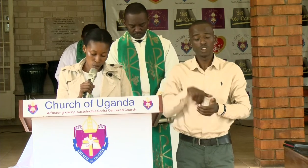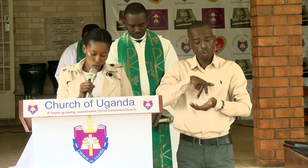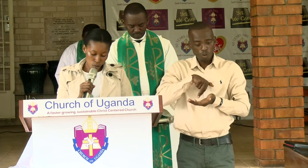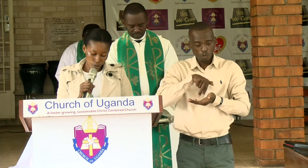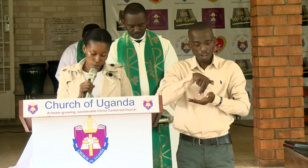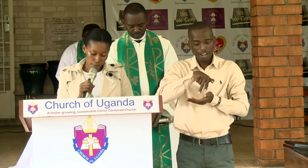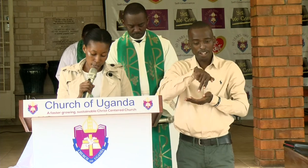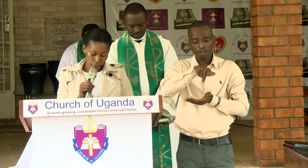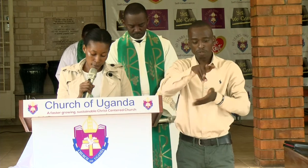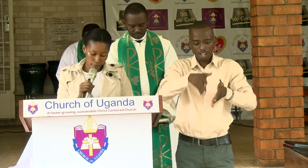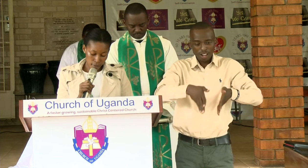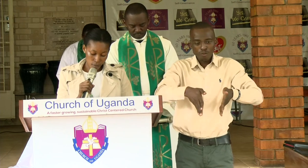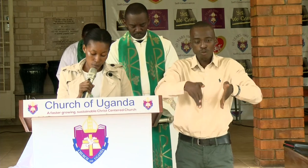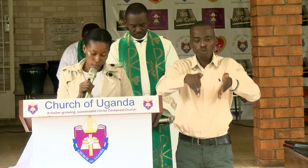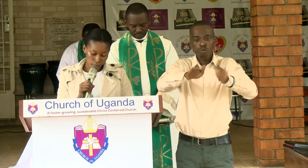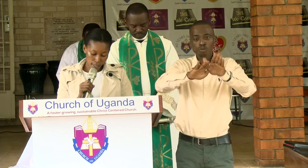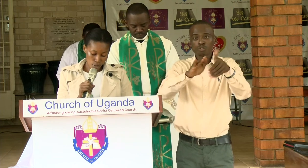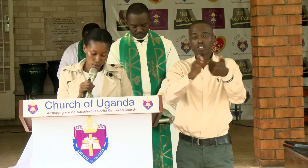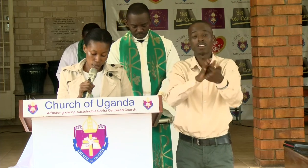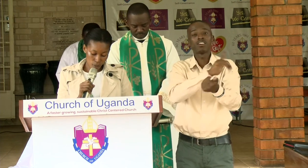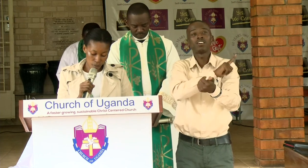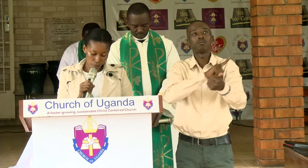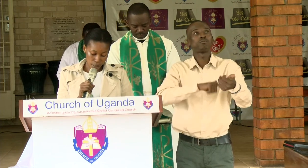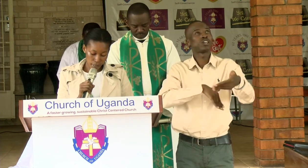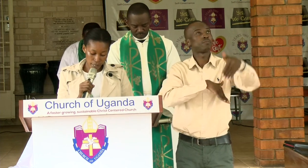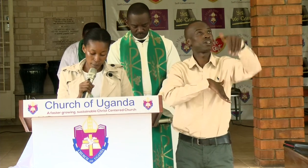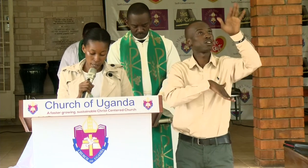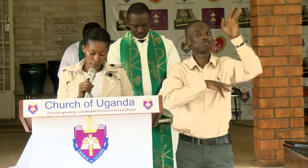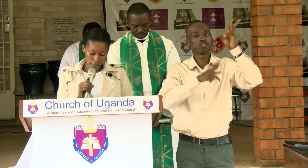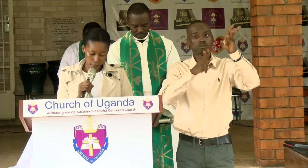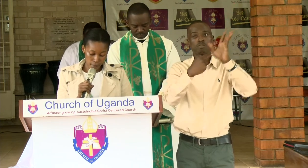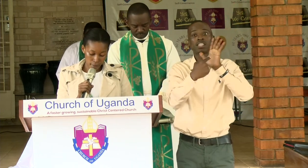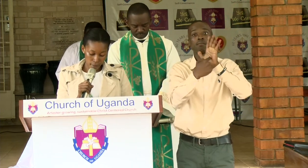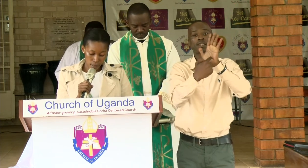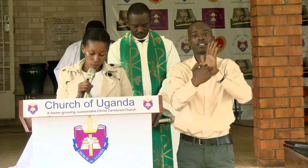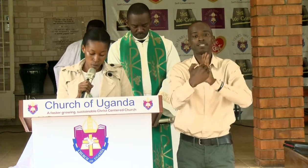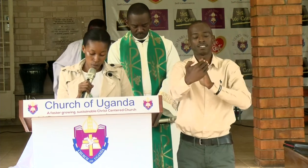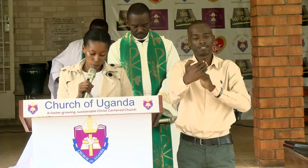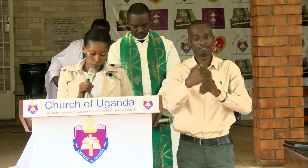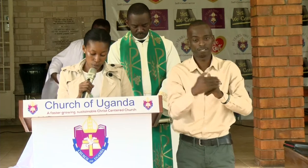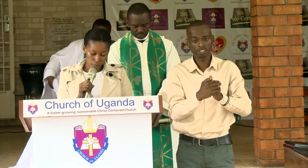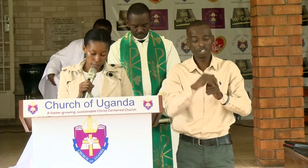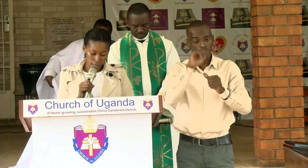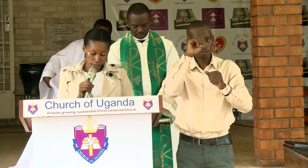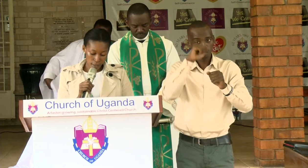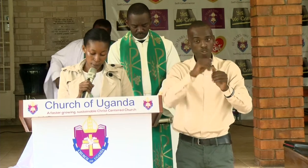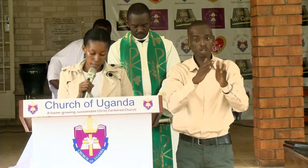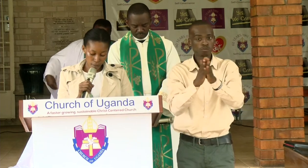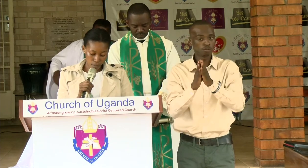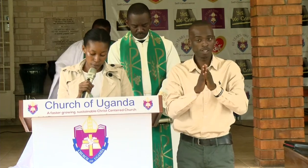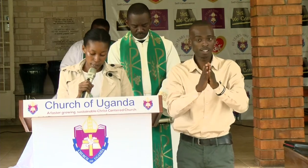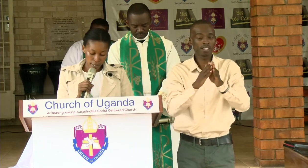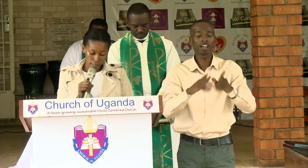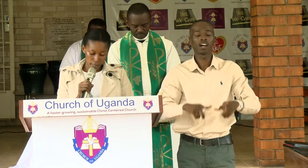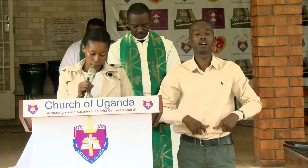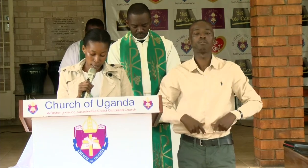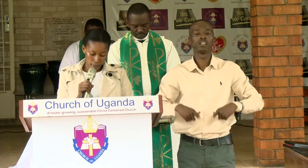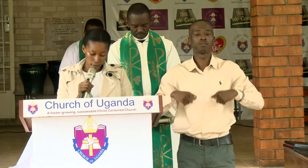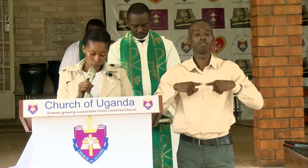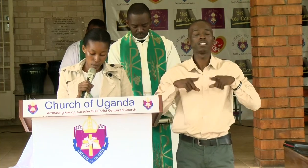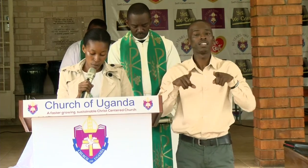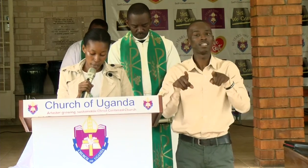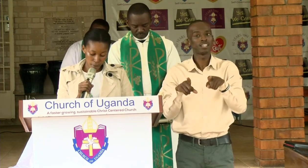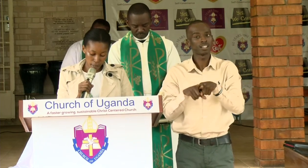Munaatambuliranga mu kkubo lyonna Mukama Katonda wammwe lye yabalagira, mulyoke mubenga abalamu